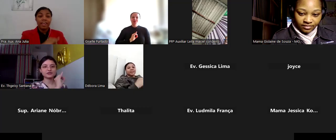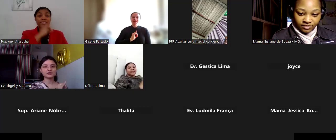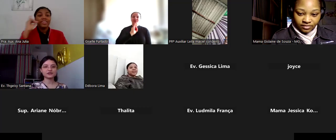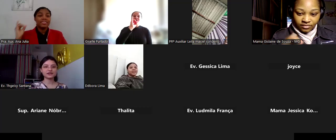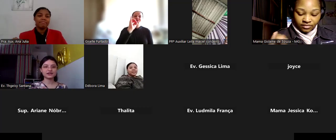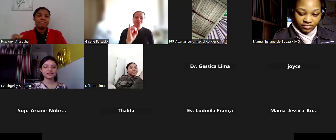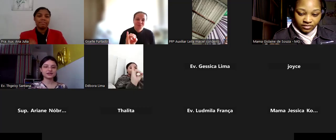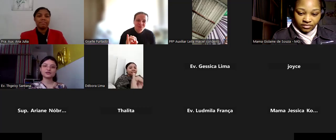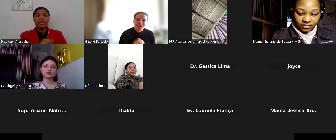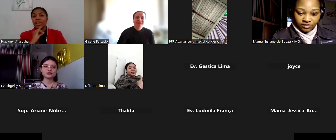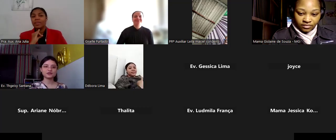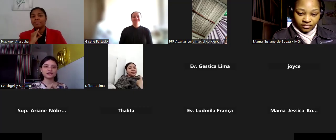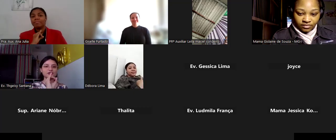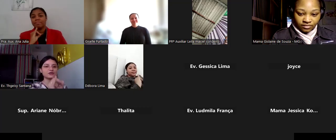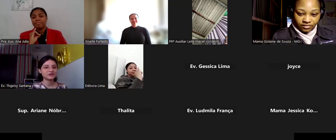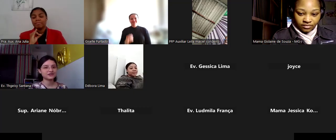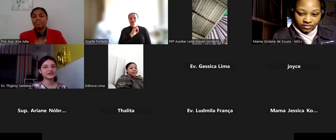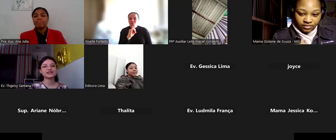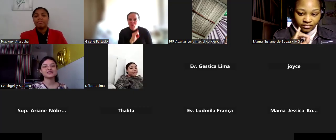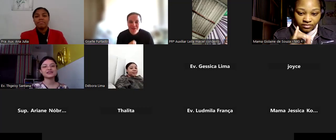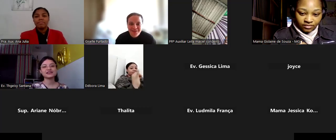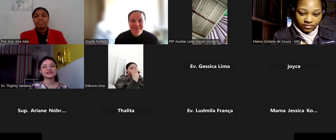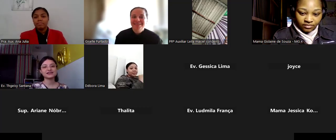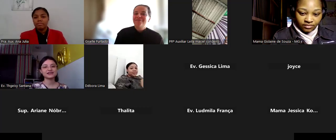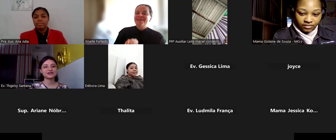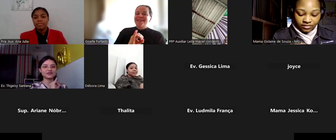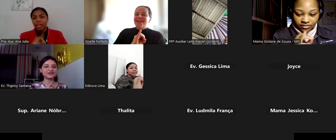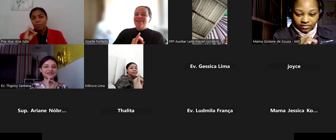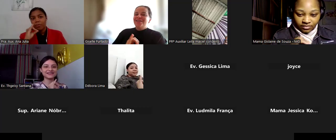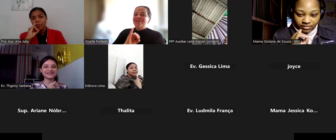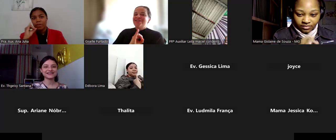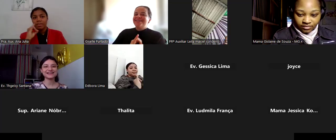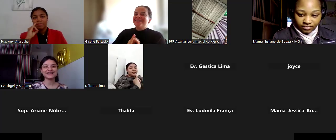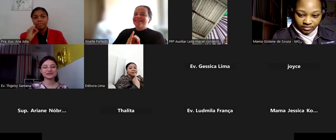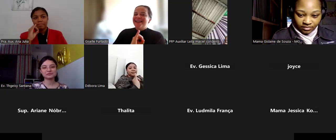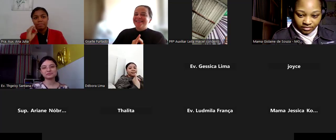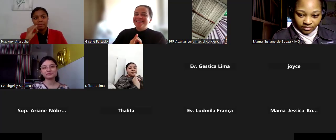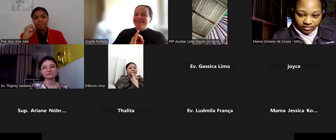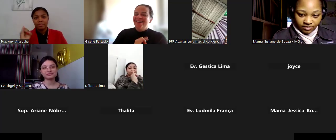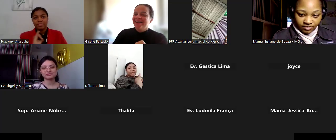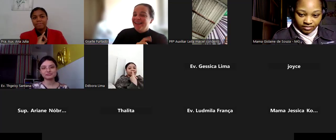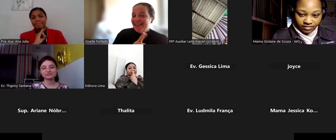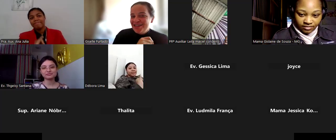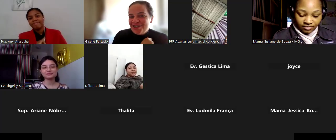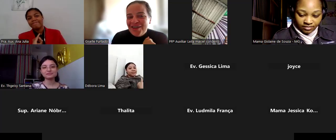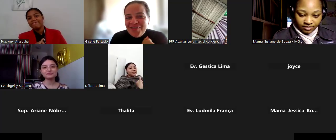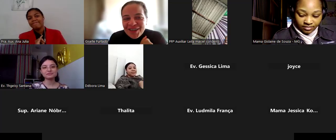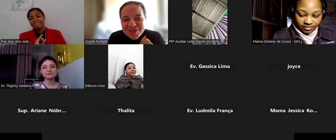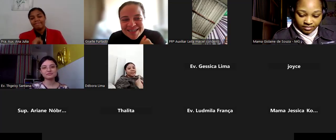oi, oi, oi. Você faz aquela rodadinha discreta assim, ó. Ele já vai ver que você